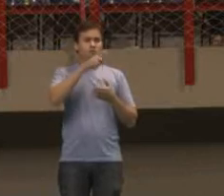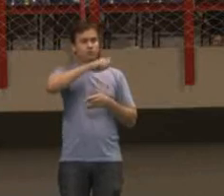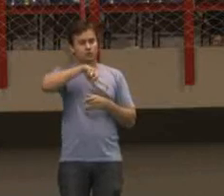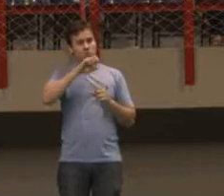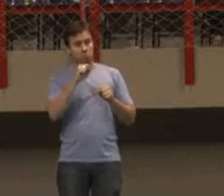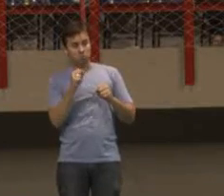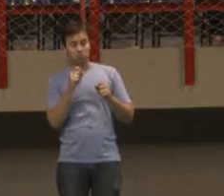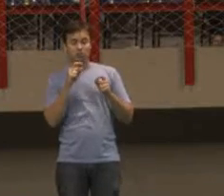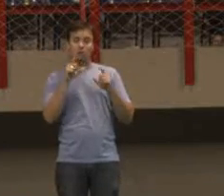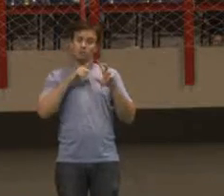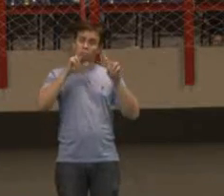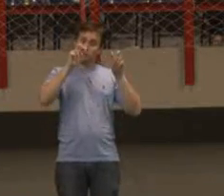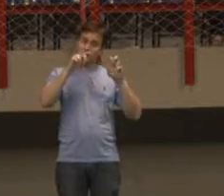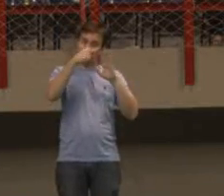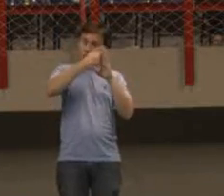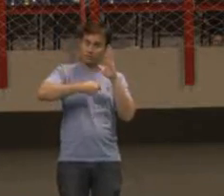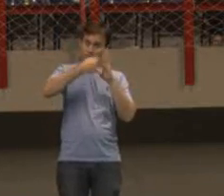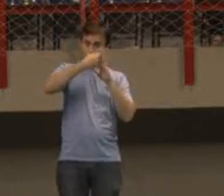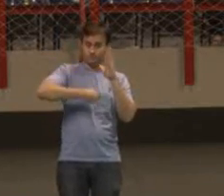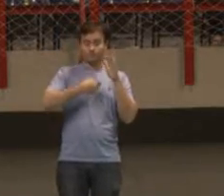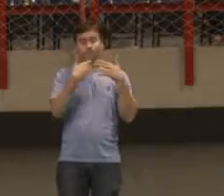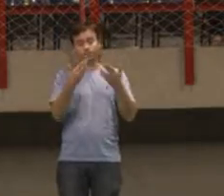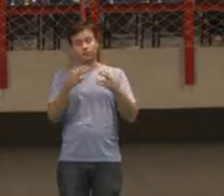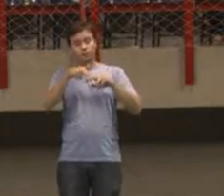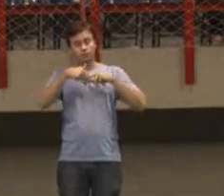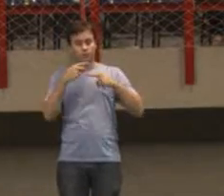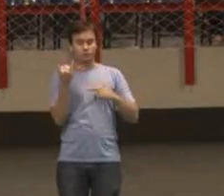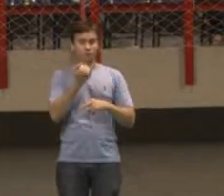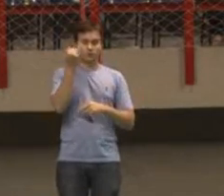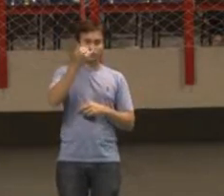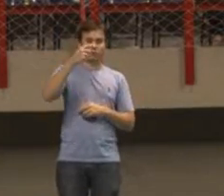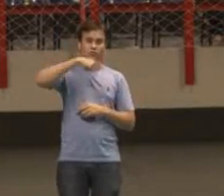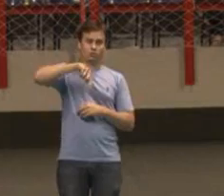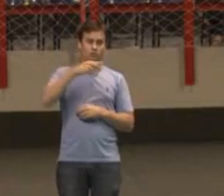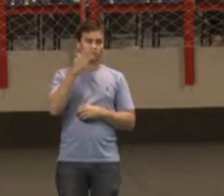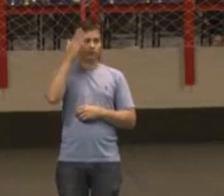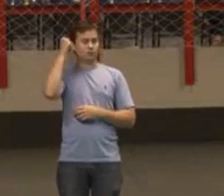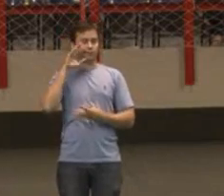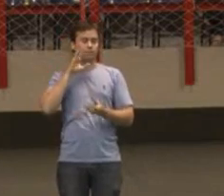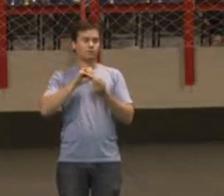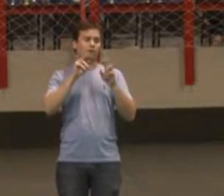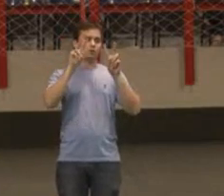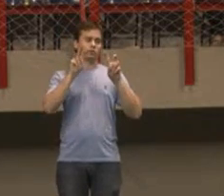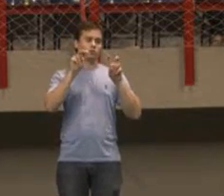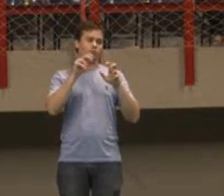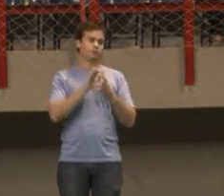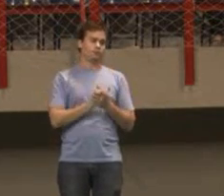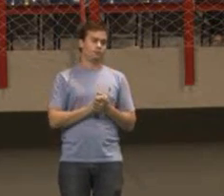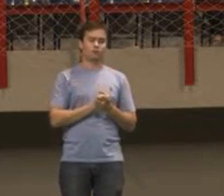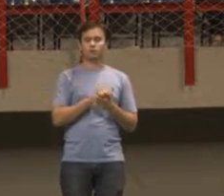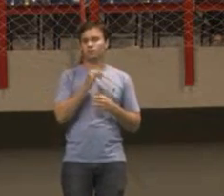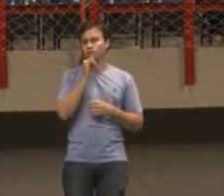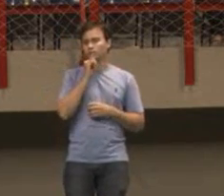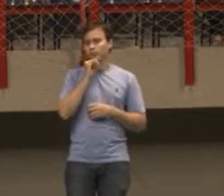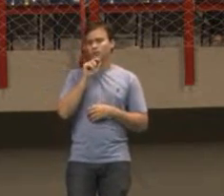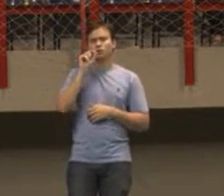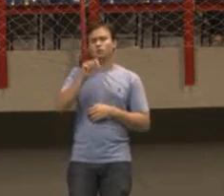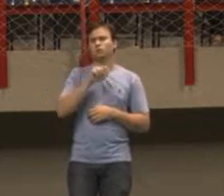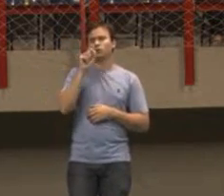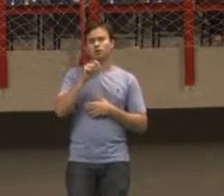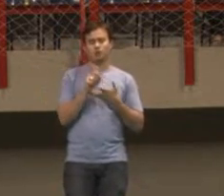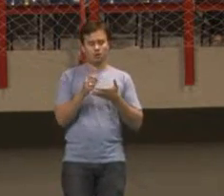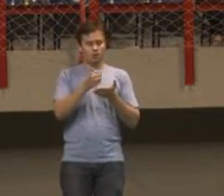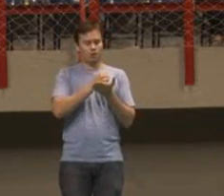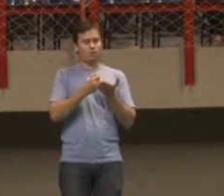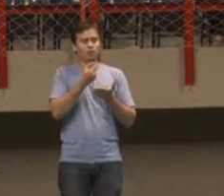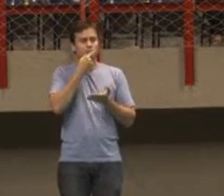redação. Então vamos utilizar, vamos ter conhecimento para isso. No que consiste a pílula